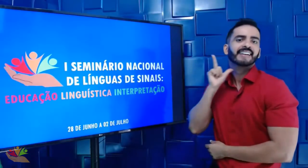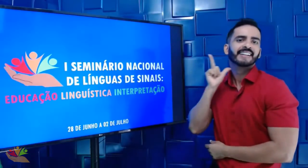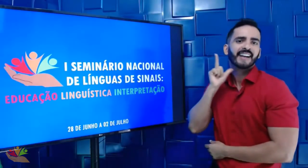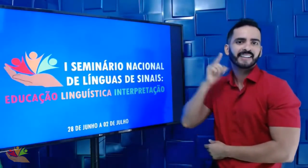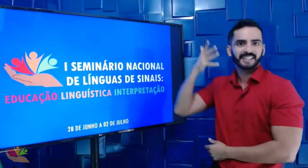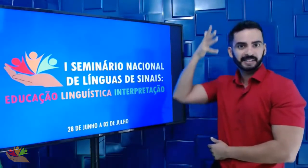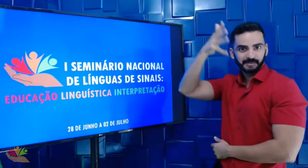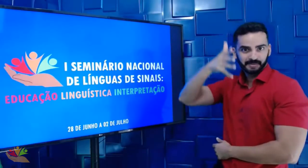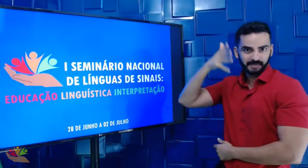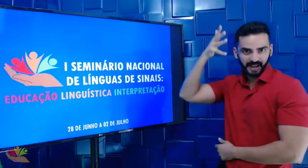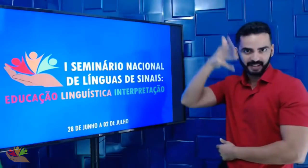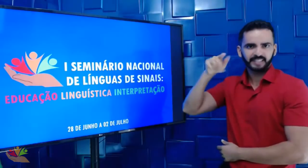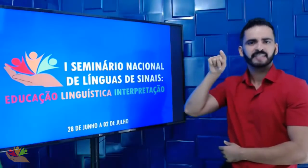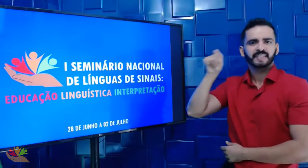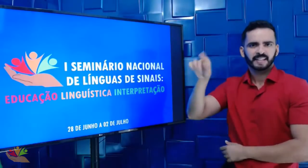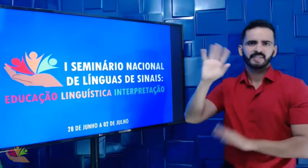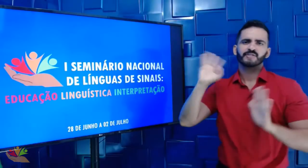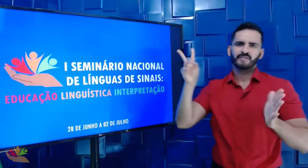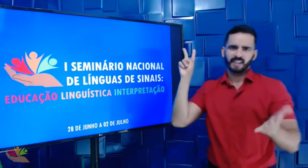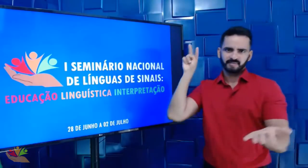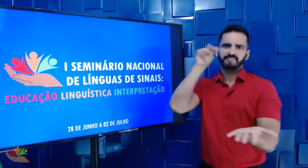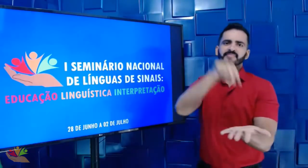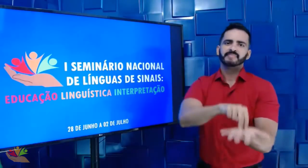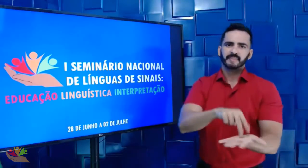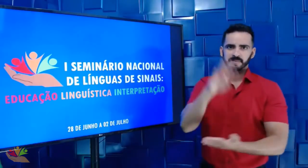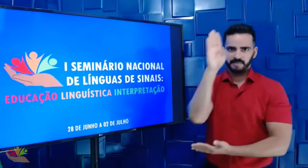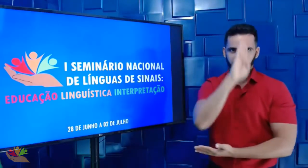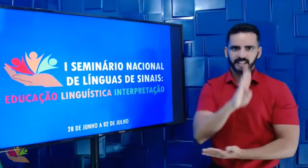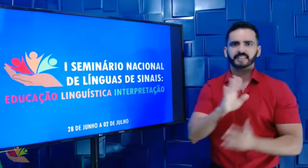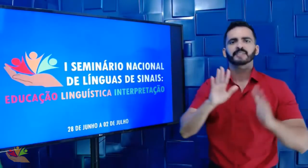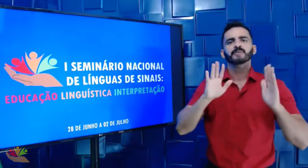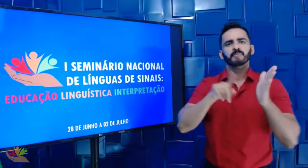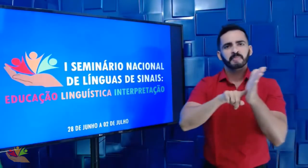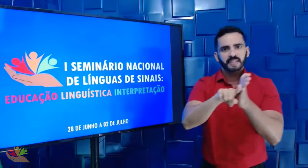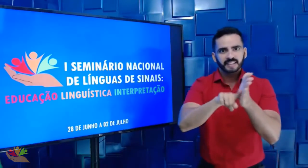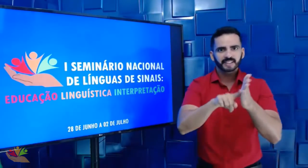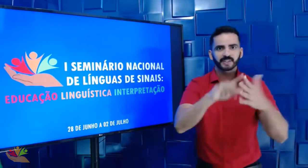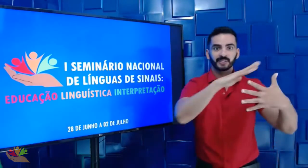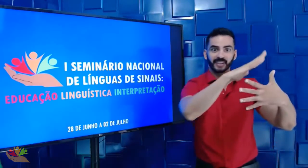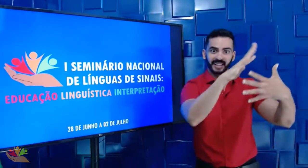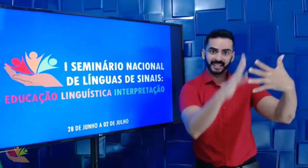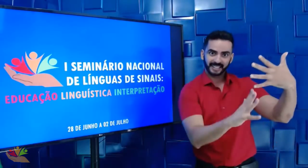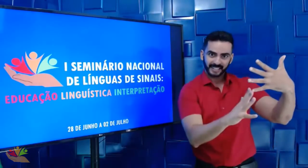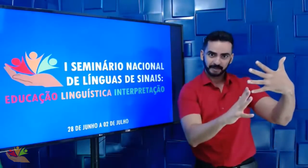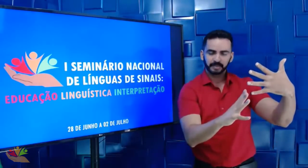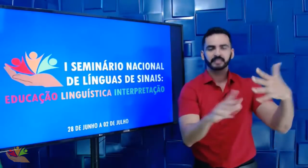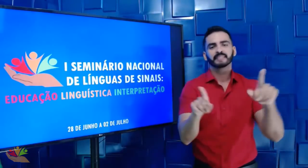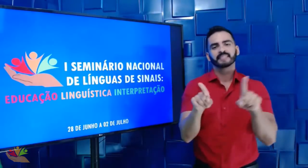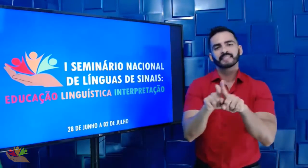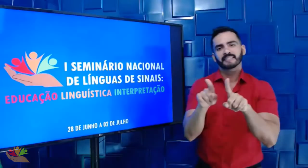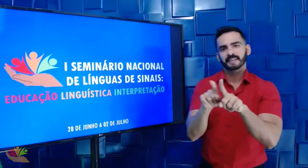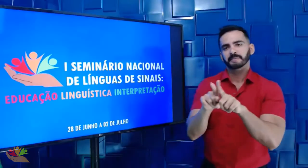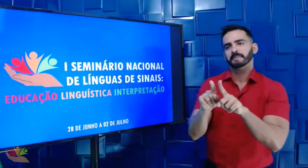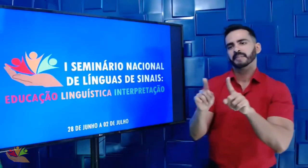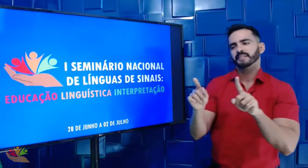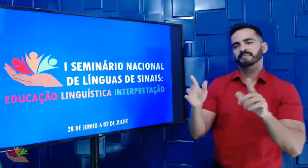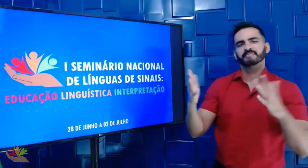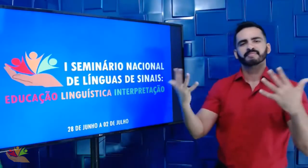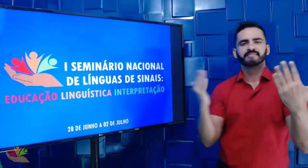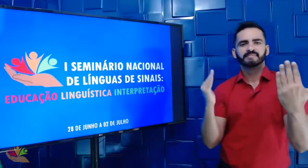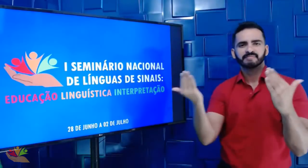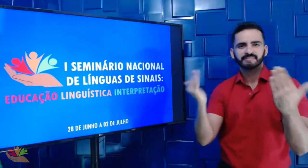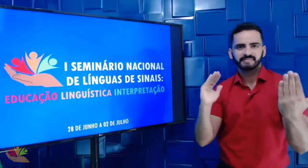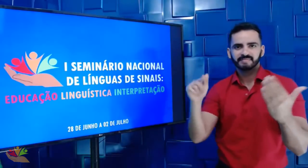e diferenças. Então, hoje quem está aqui conosco é a professora Liona, uma professora que já veio ao Brasil